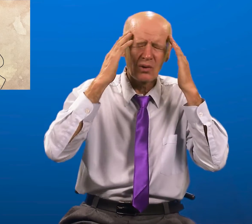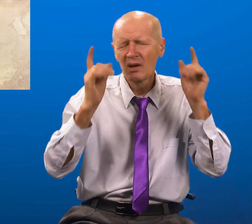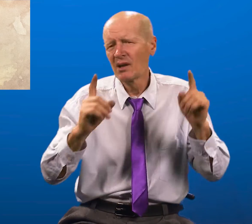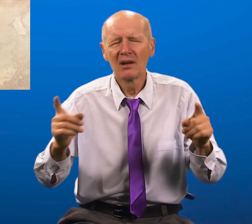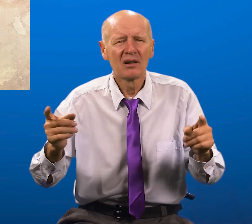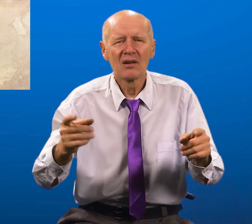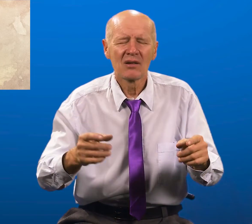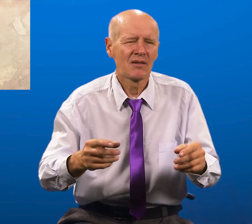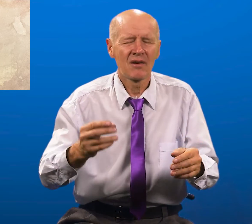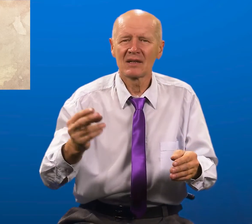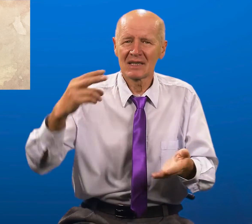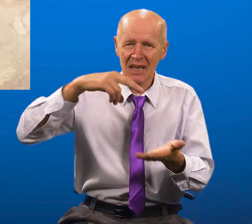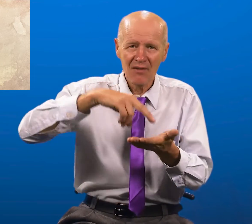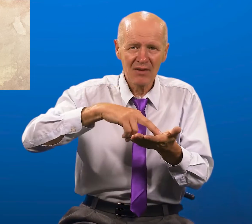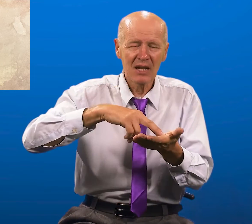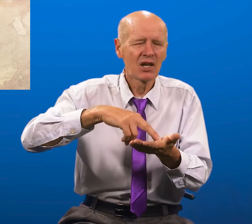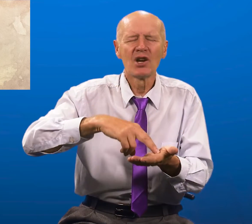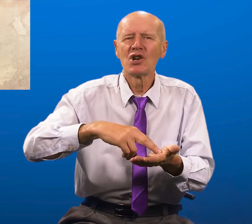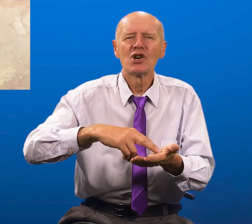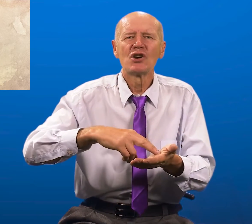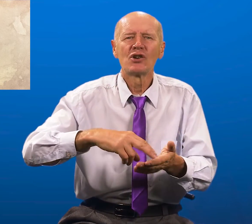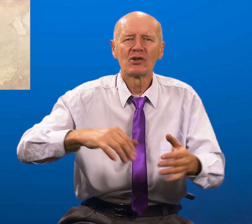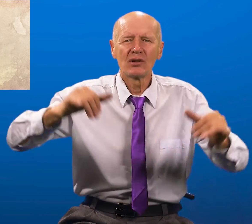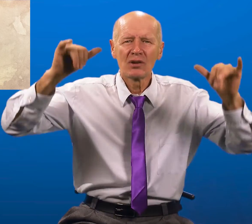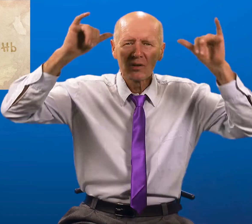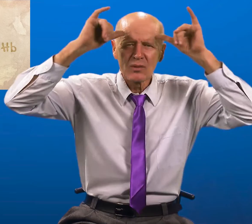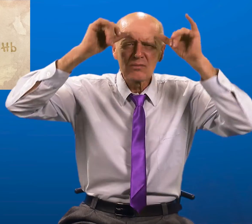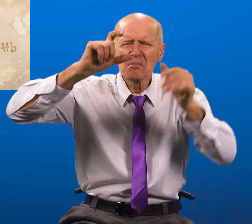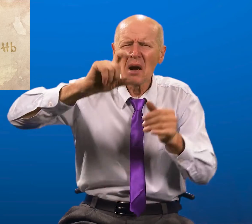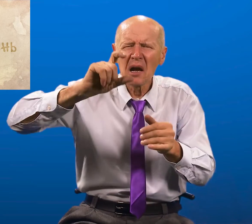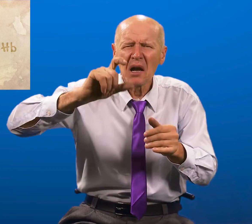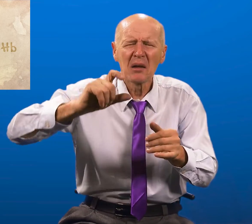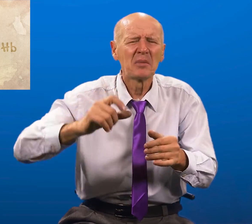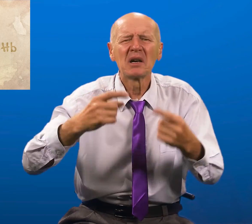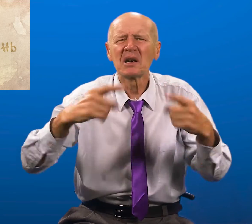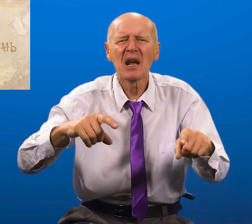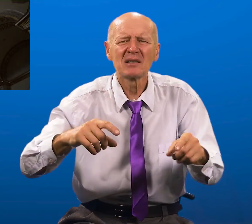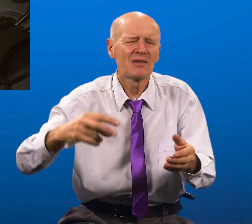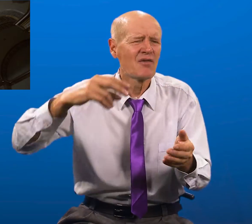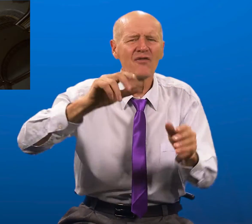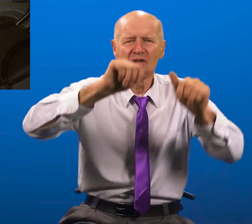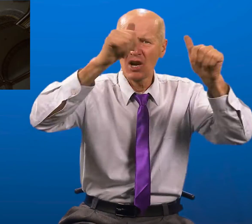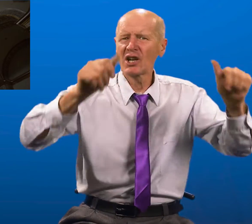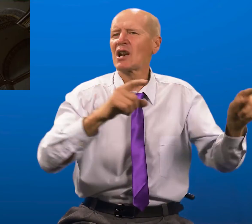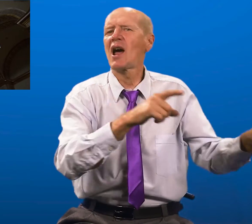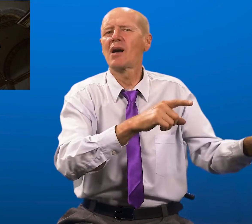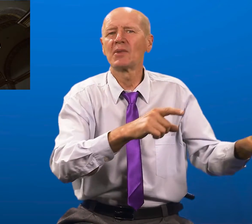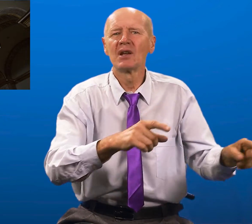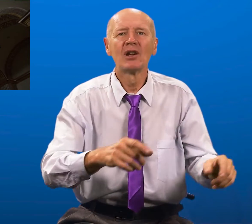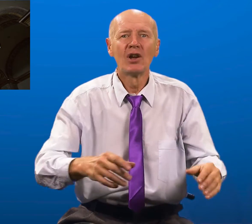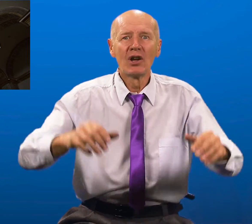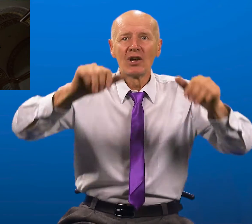мирные договоры. Воздвигал жертвенники богам своих жен, чтобы угодить им и сделать их жизнь комфортнее. Построил себе дворец